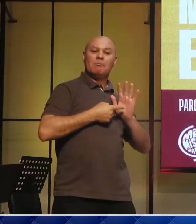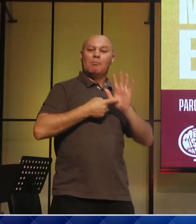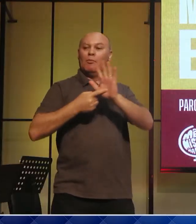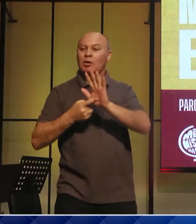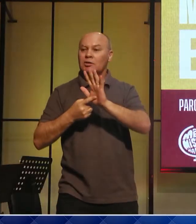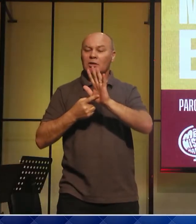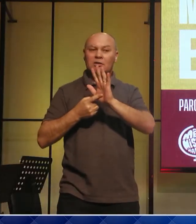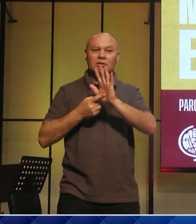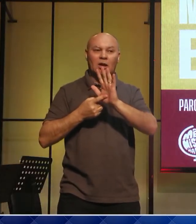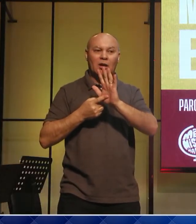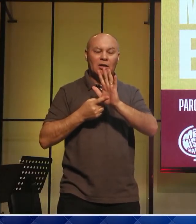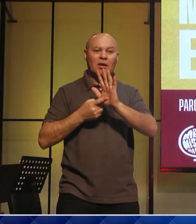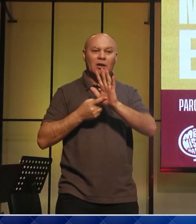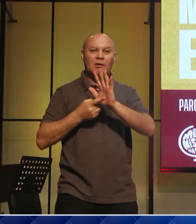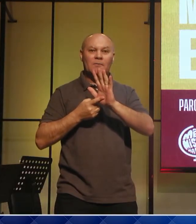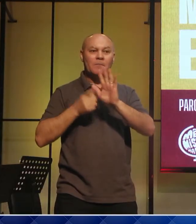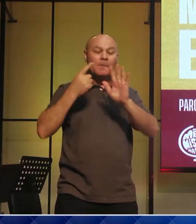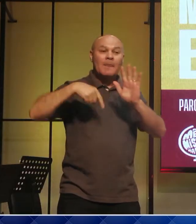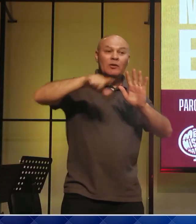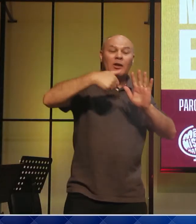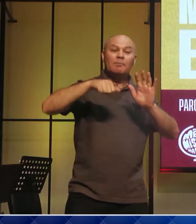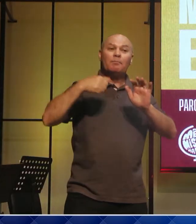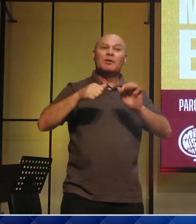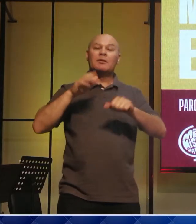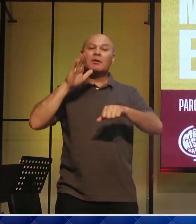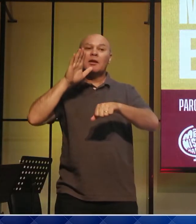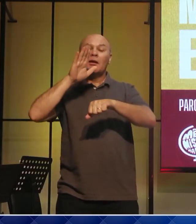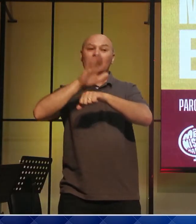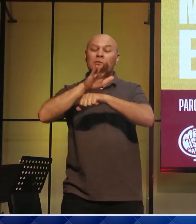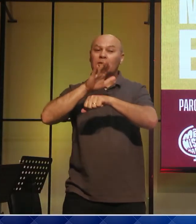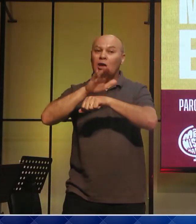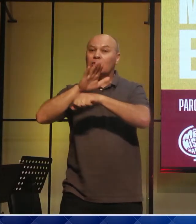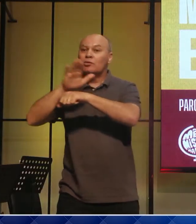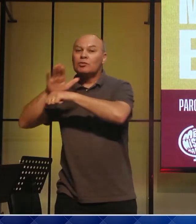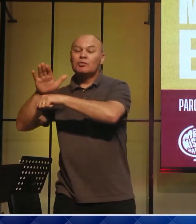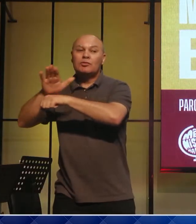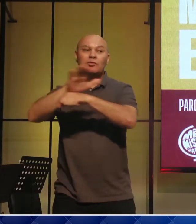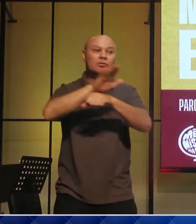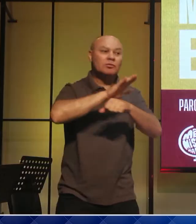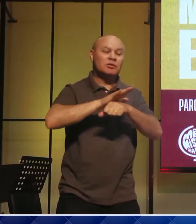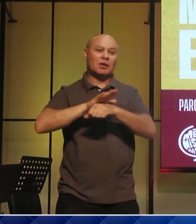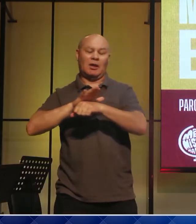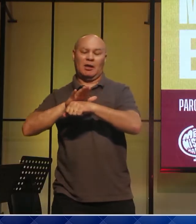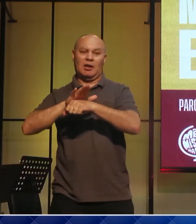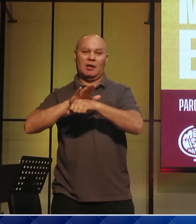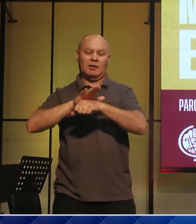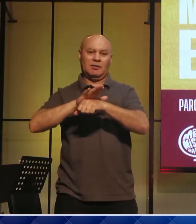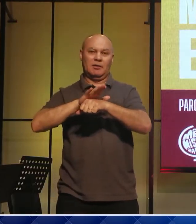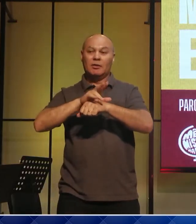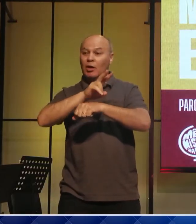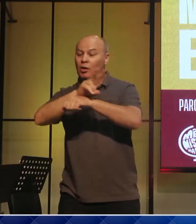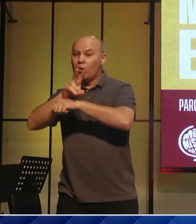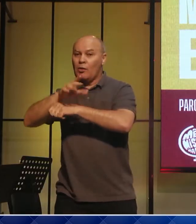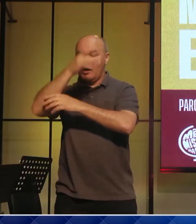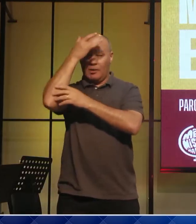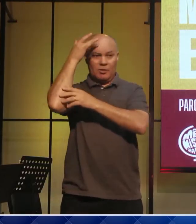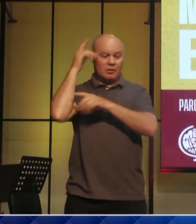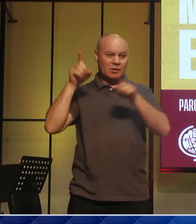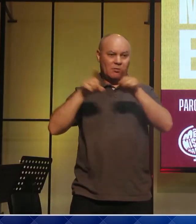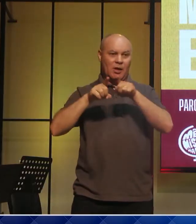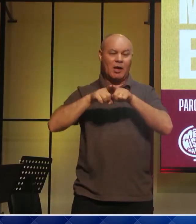em favor de João. Se santificar por causa de Judas. Apesar de ele ser da